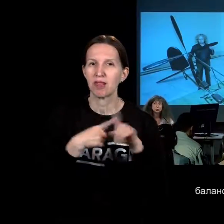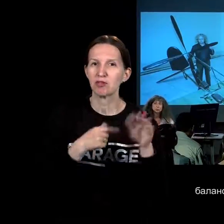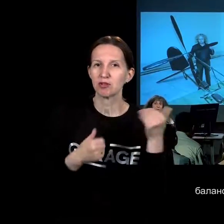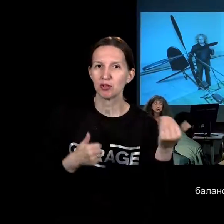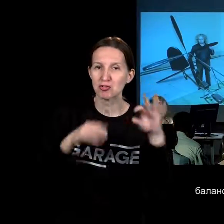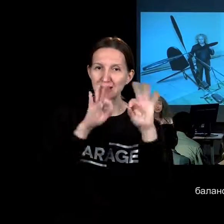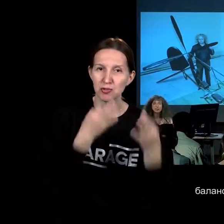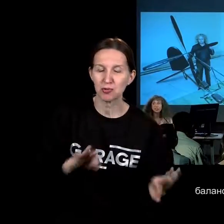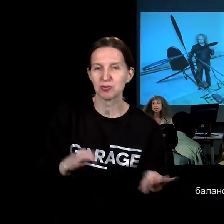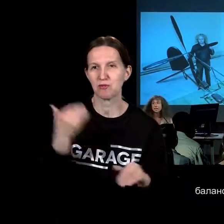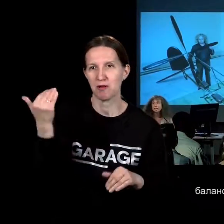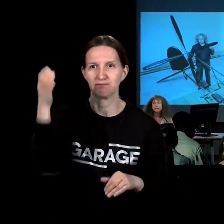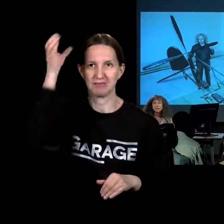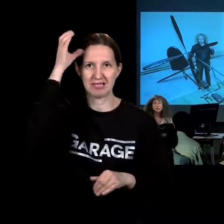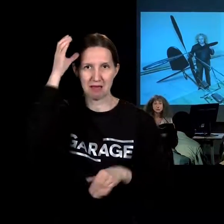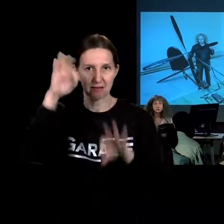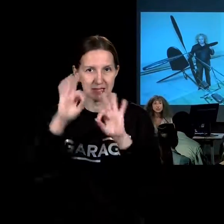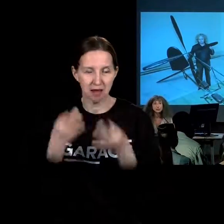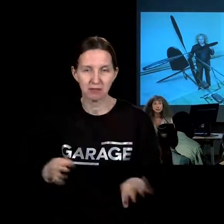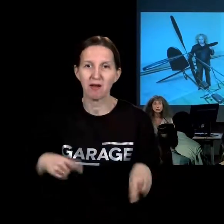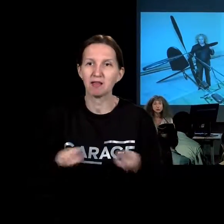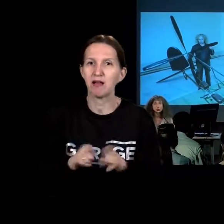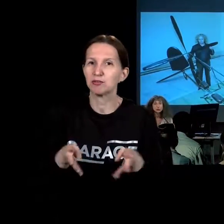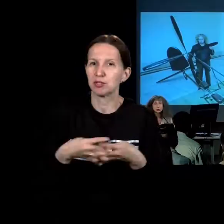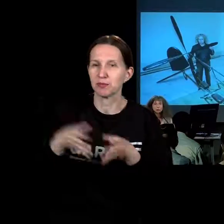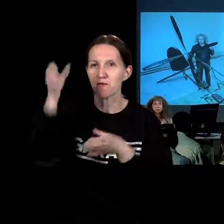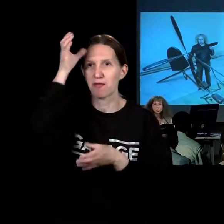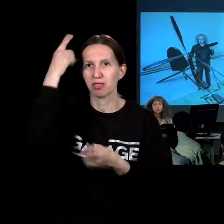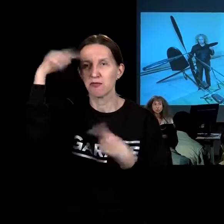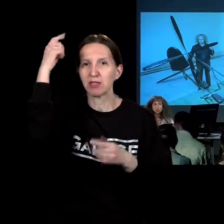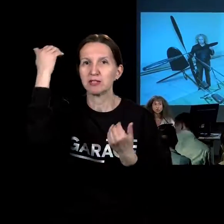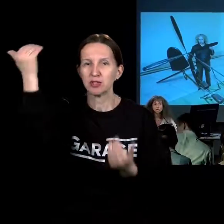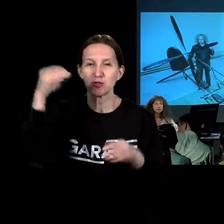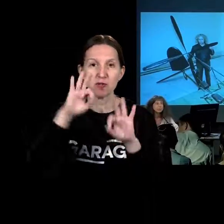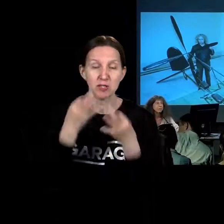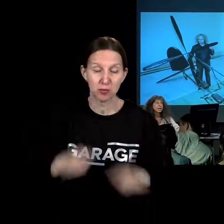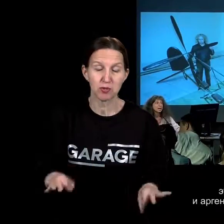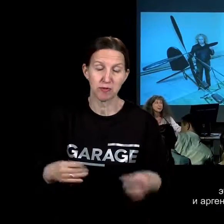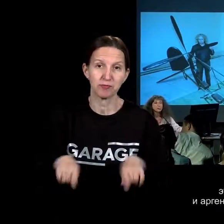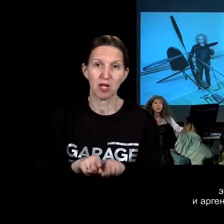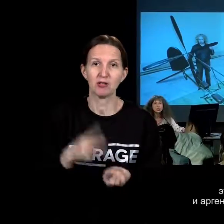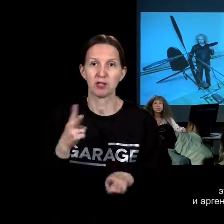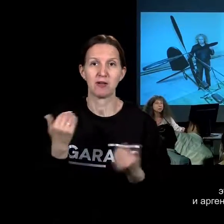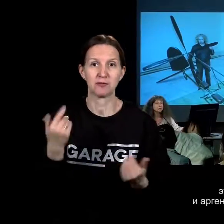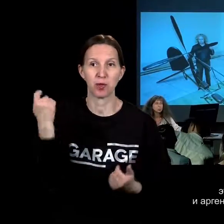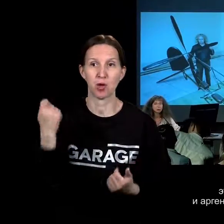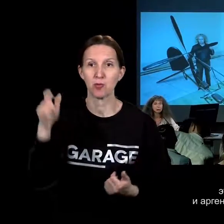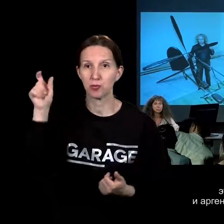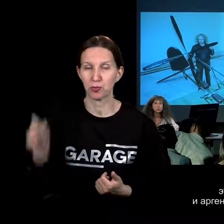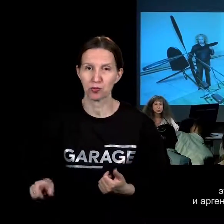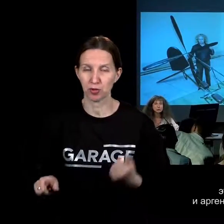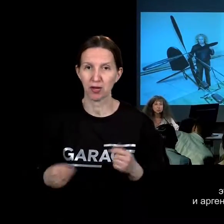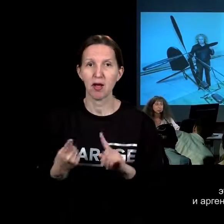технического искусства или сайенс-арта и фантастики, продолжают два героя нашей сегодняшней лекции. Это бельгийский